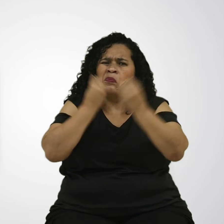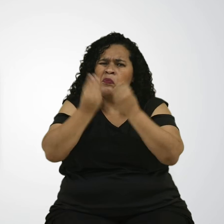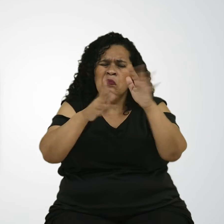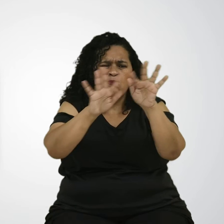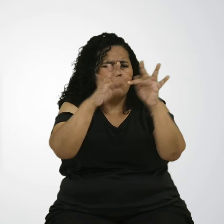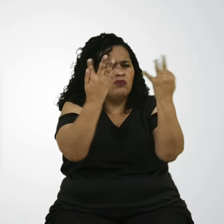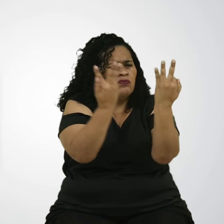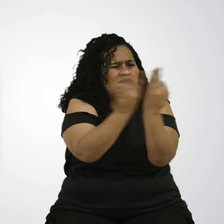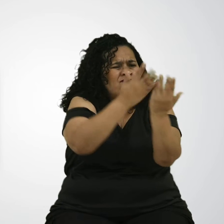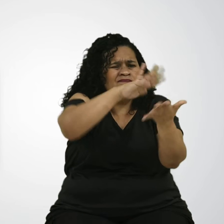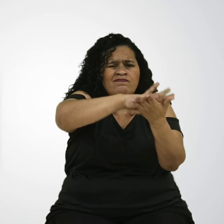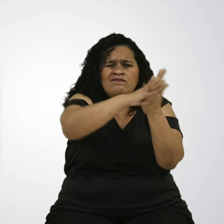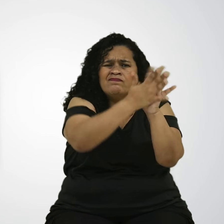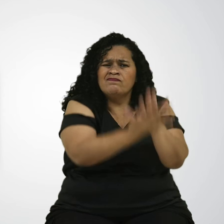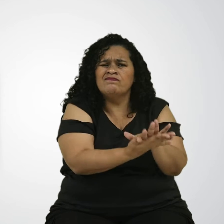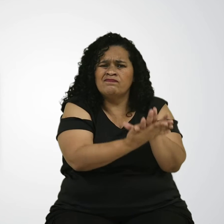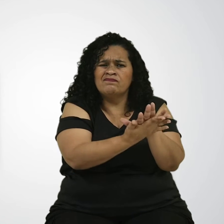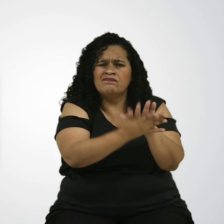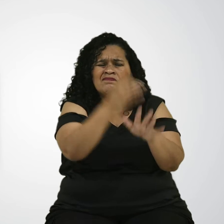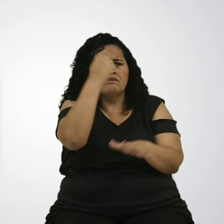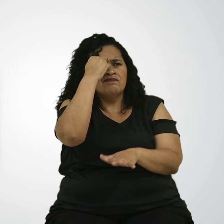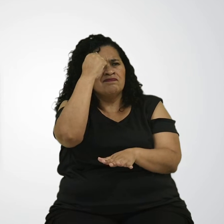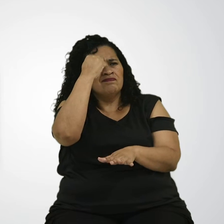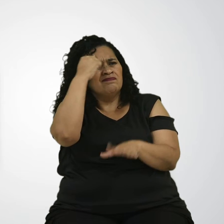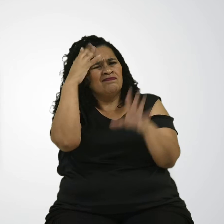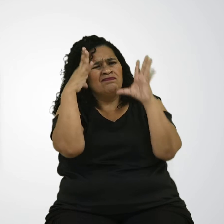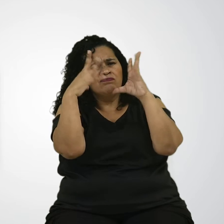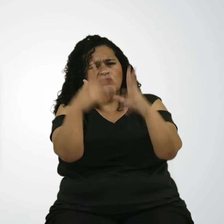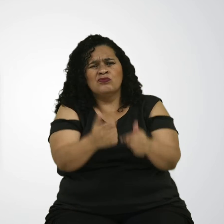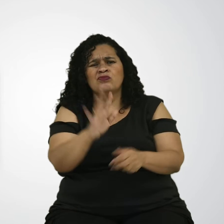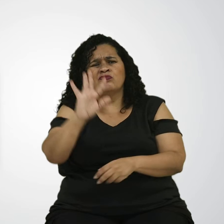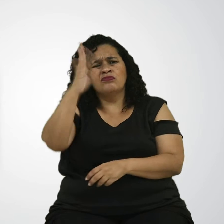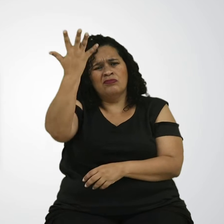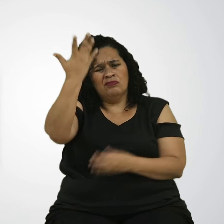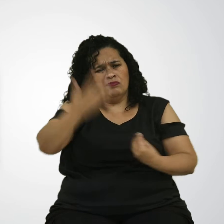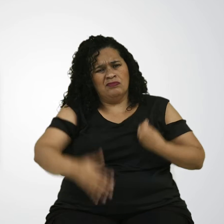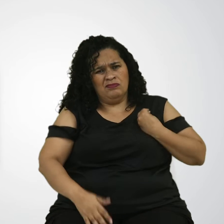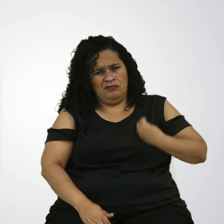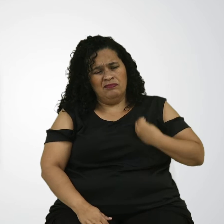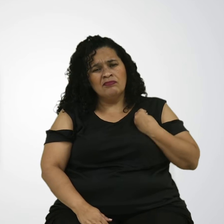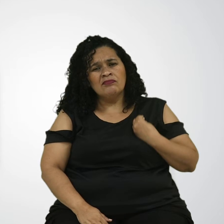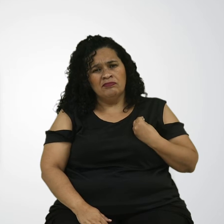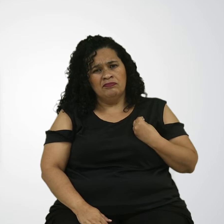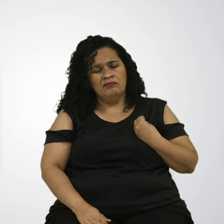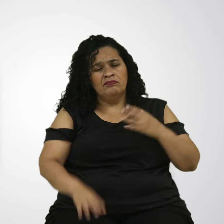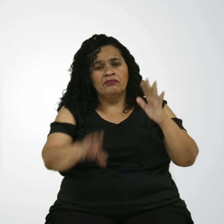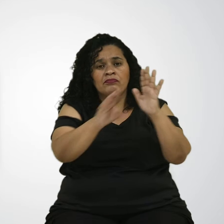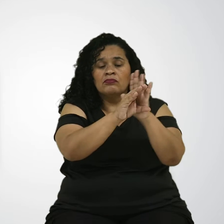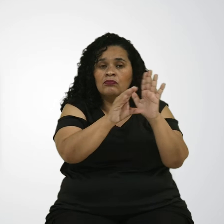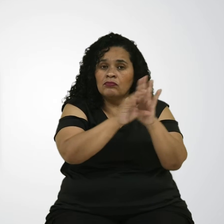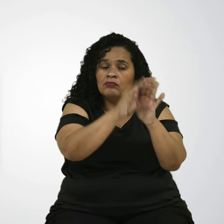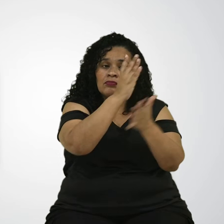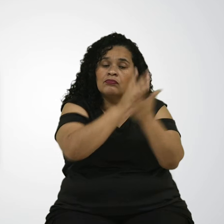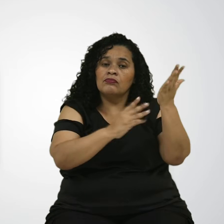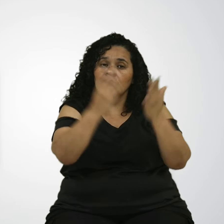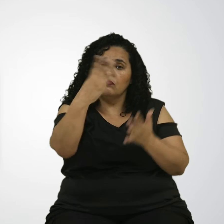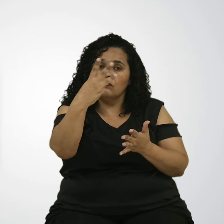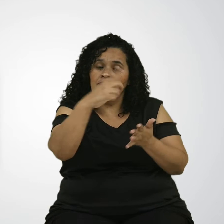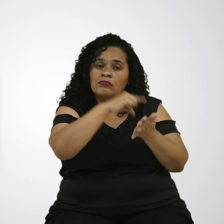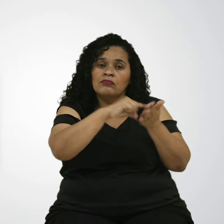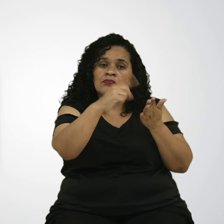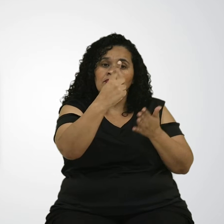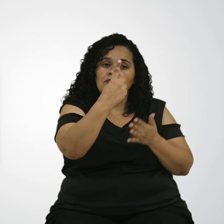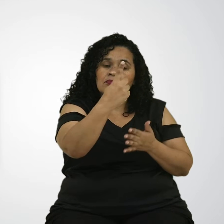pode pensar em todas as implicações disso, Colossenses, capítulo 3, versículos